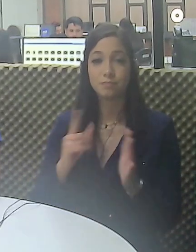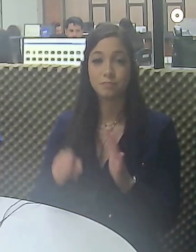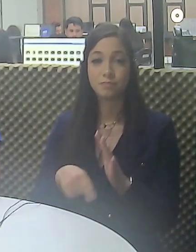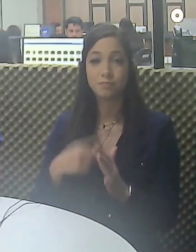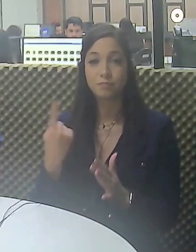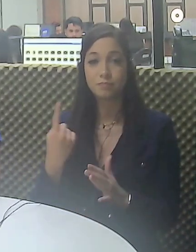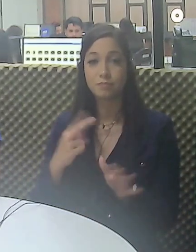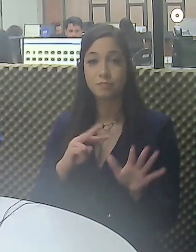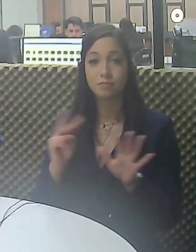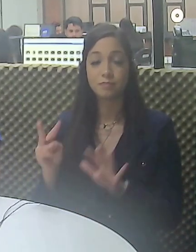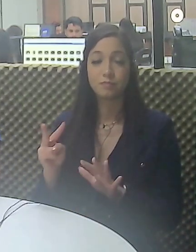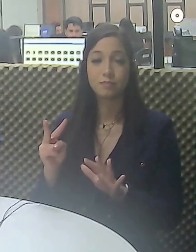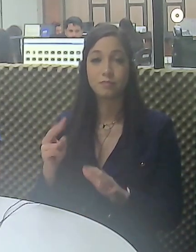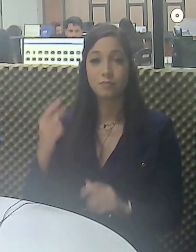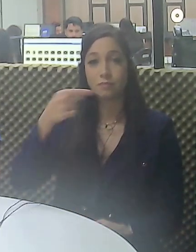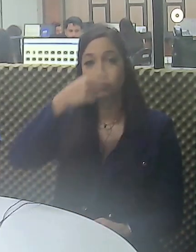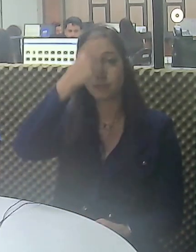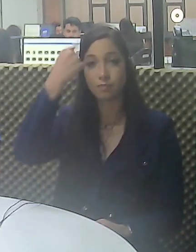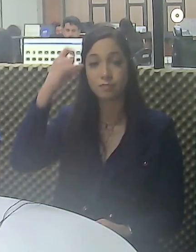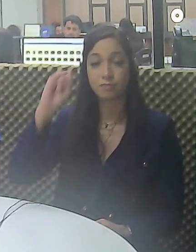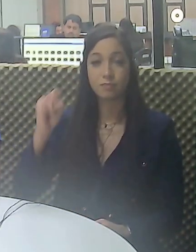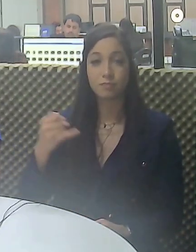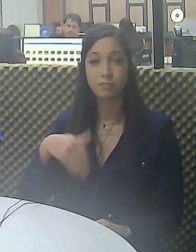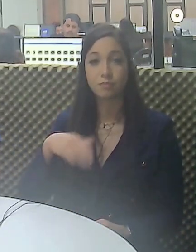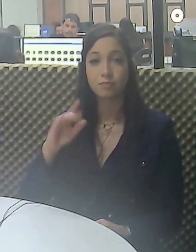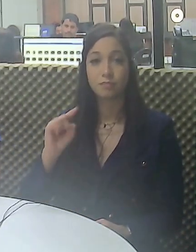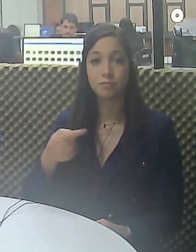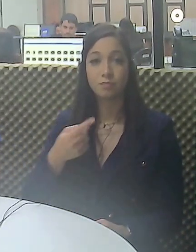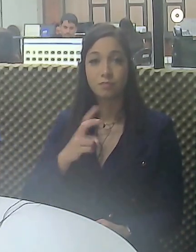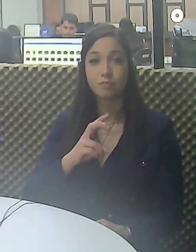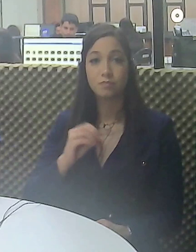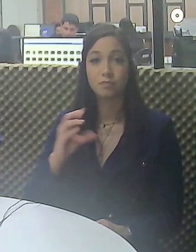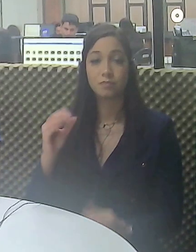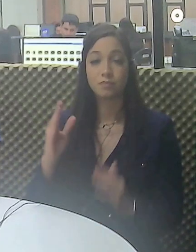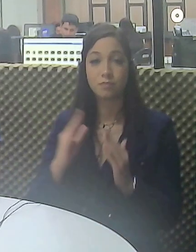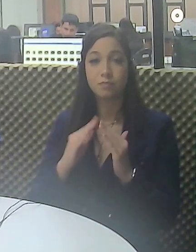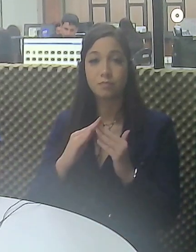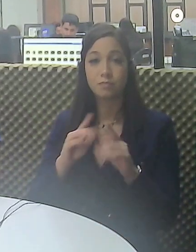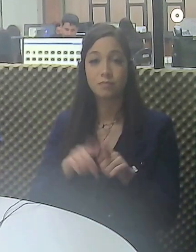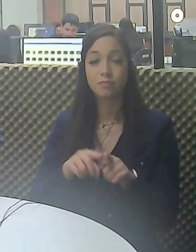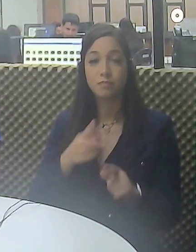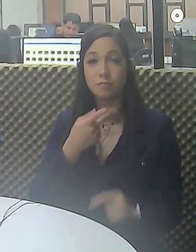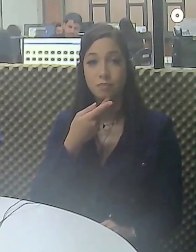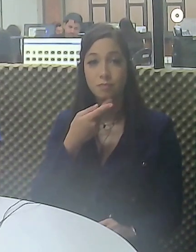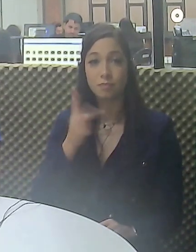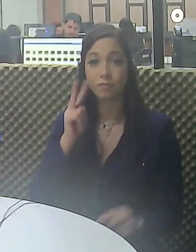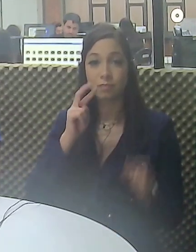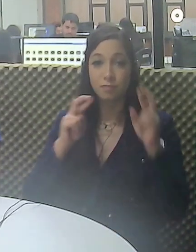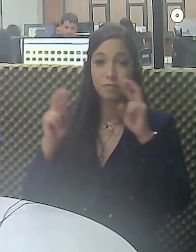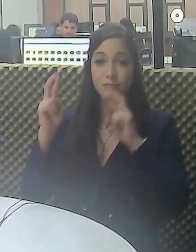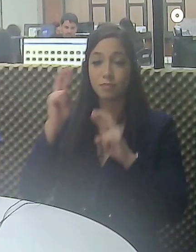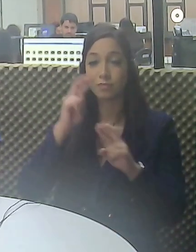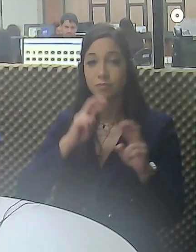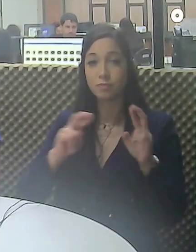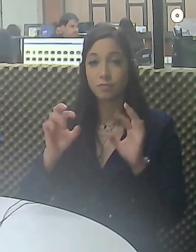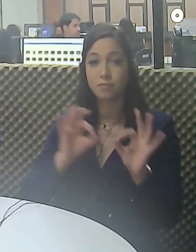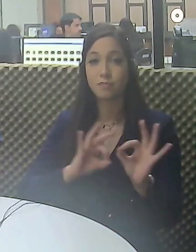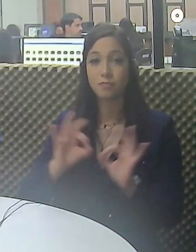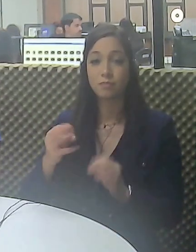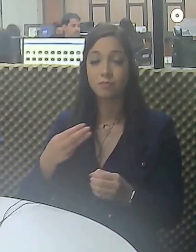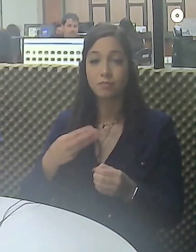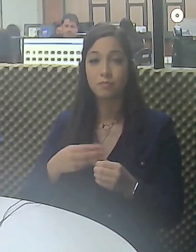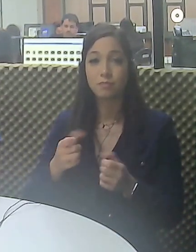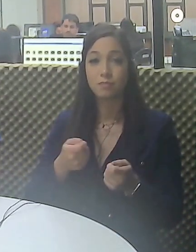Mutirão Cidade Limpa, na região do Grande São Jorge, mais de 1.500 imóveis também foram vistoriados pelos agentes do Programa Municipal